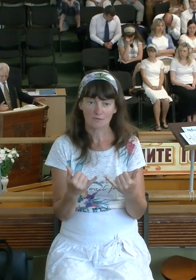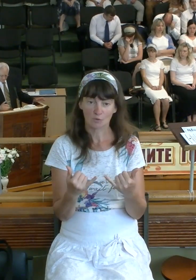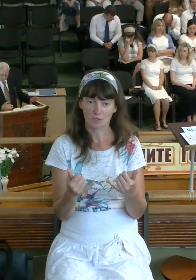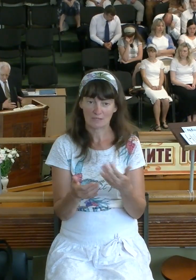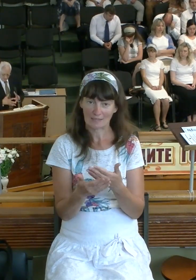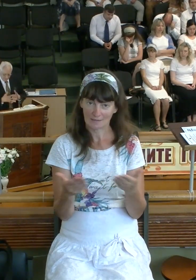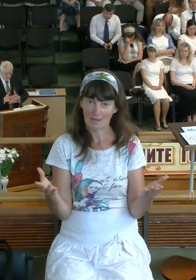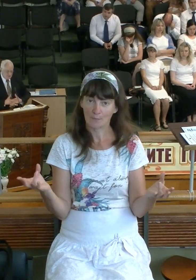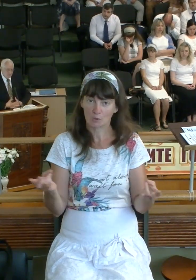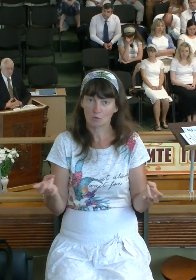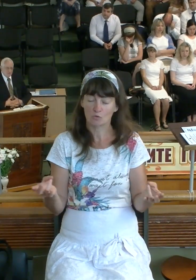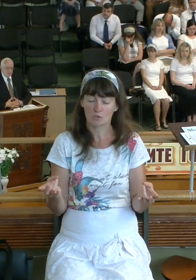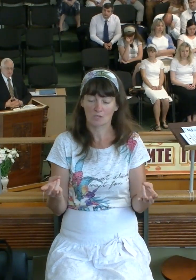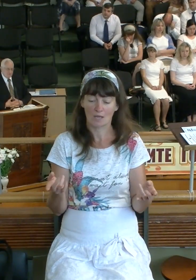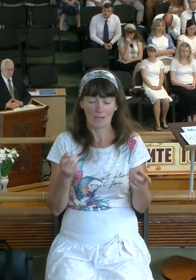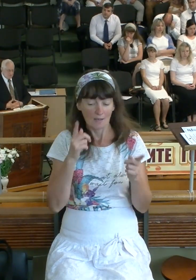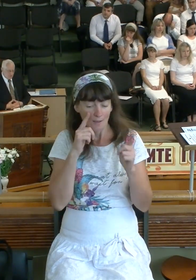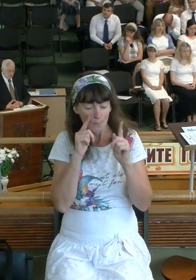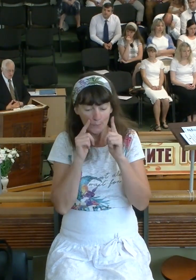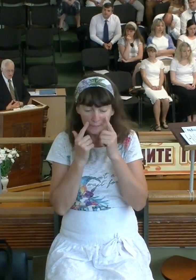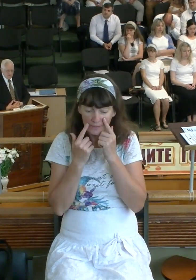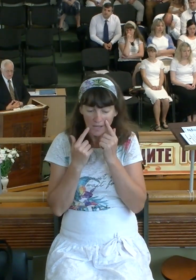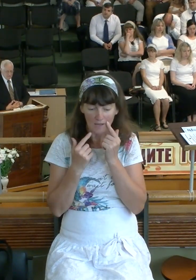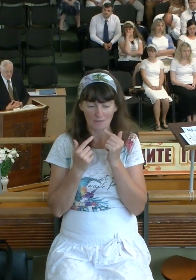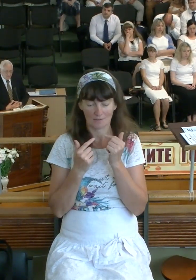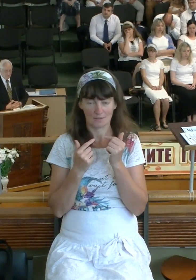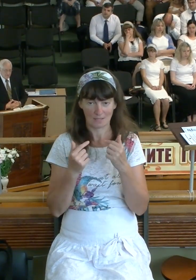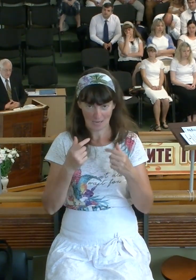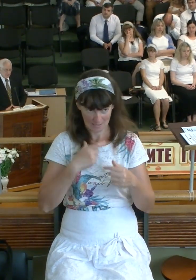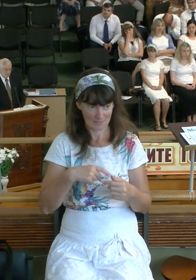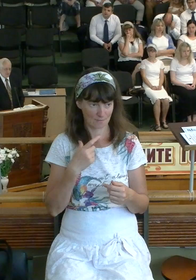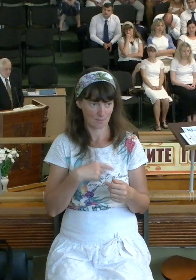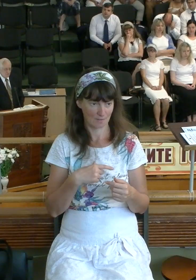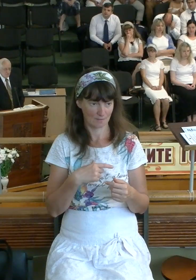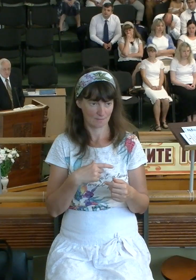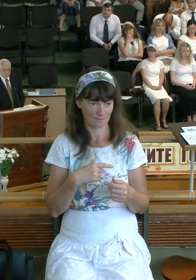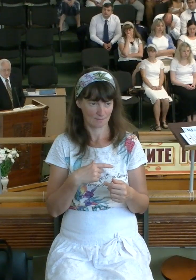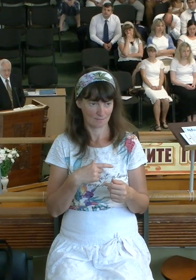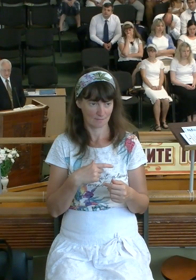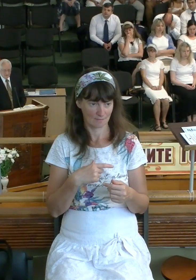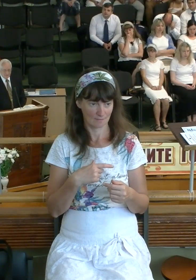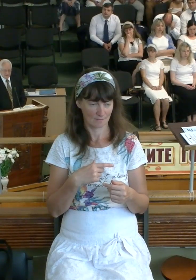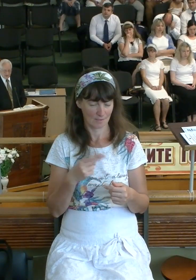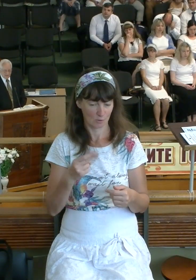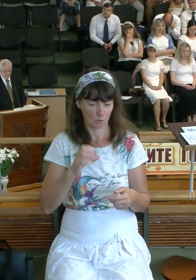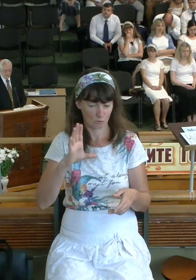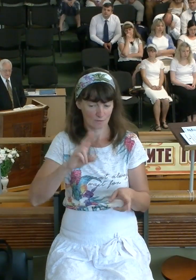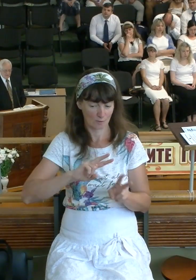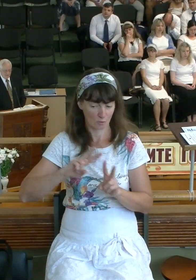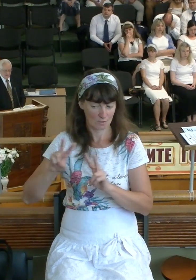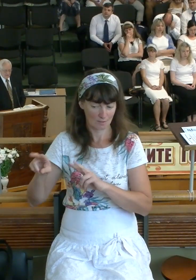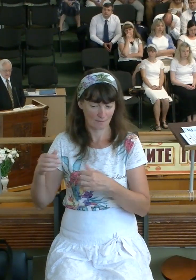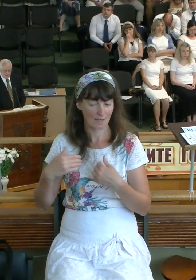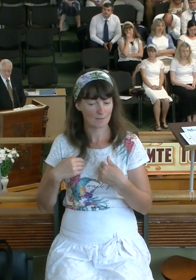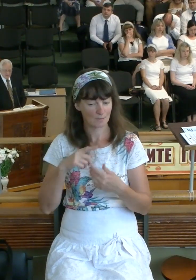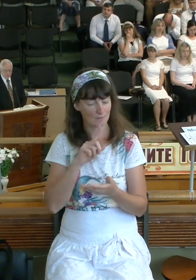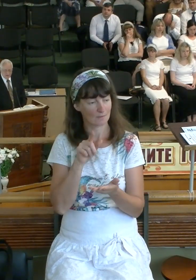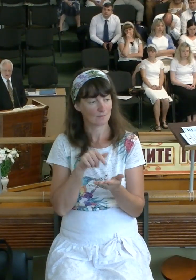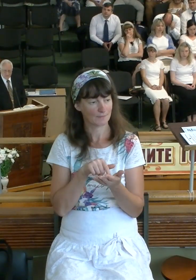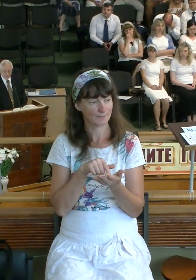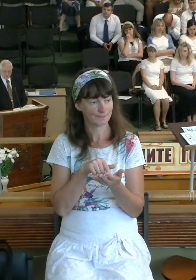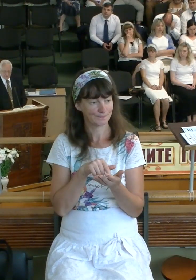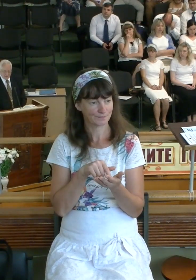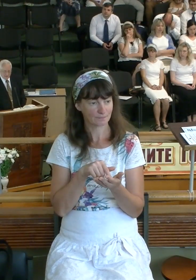как в этом самом, я плачу, потому что вижу, Дух Святой уходит от меня. И нам